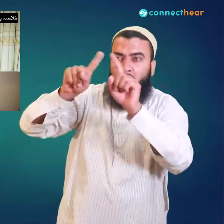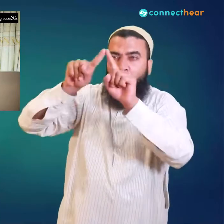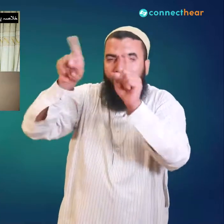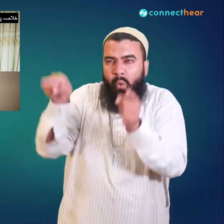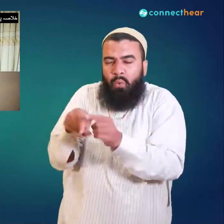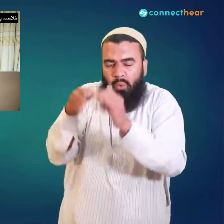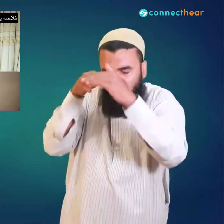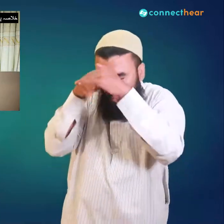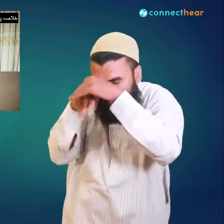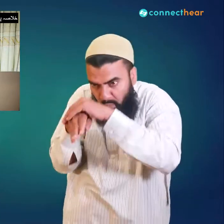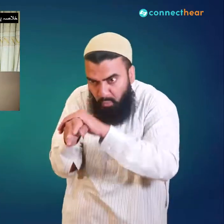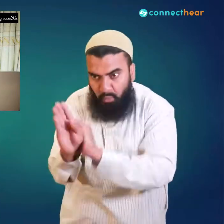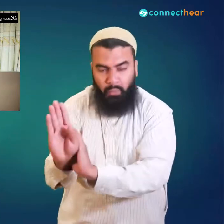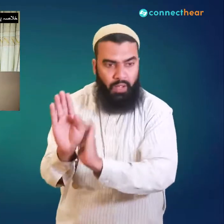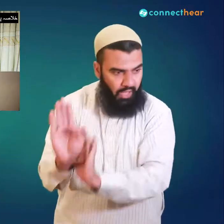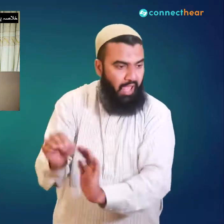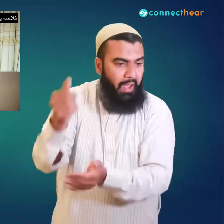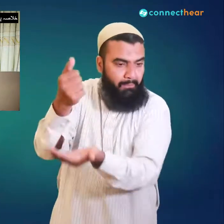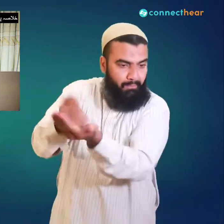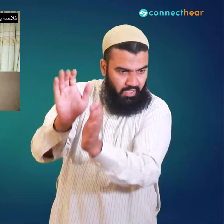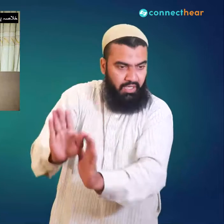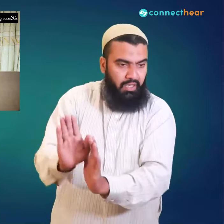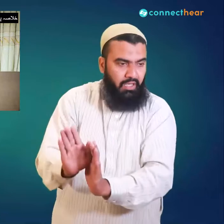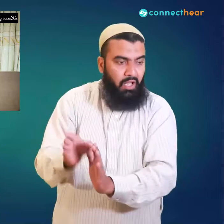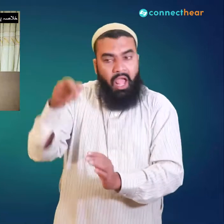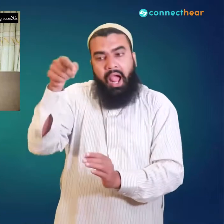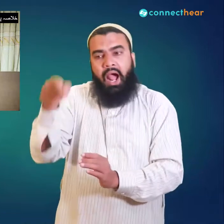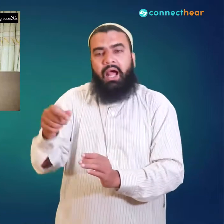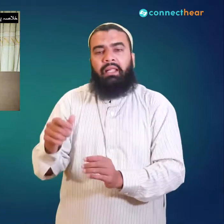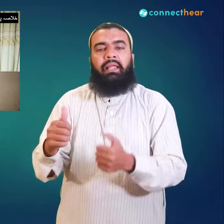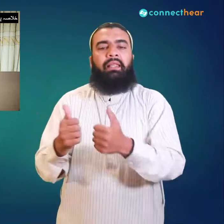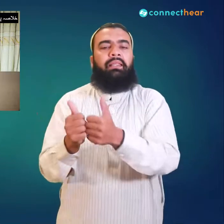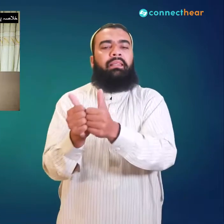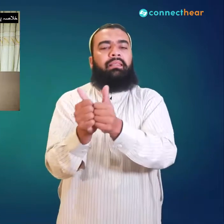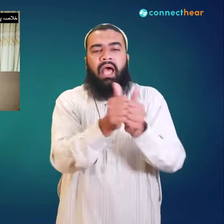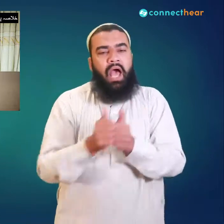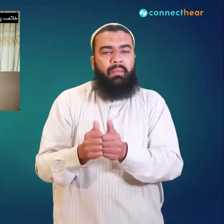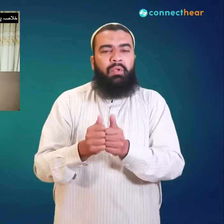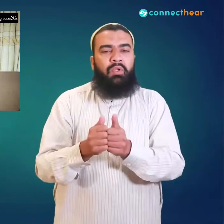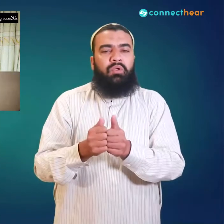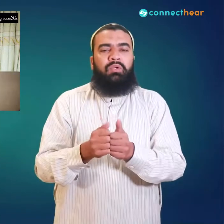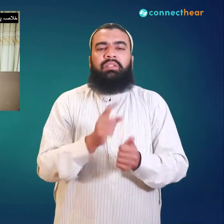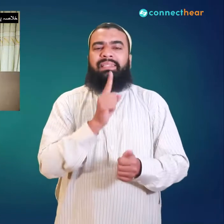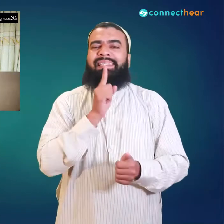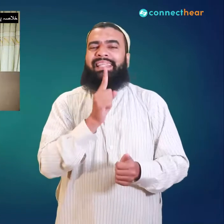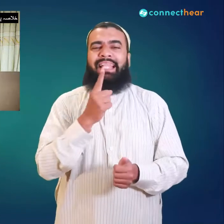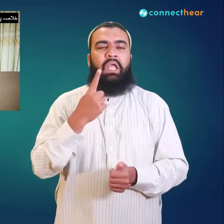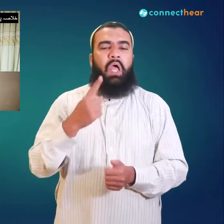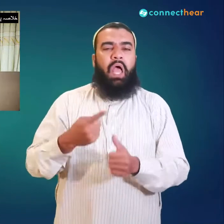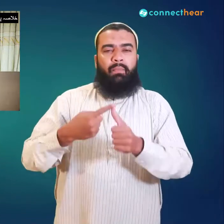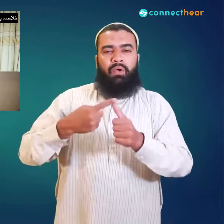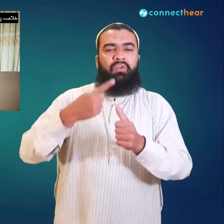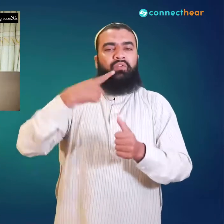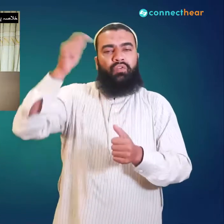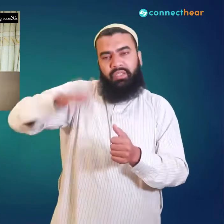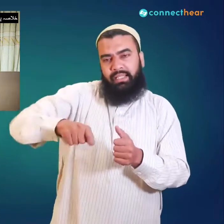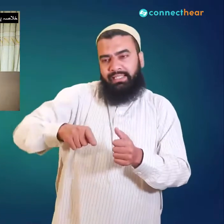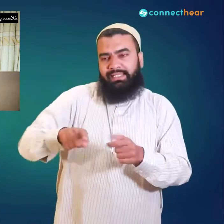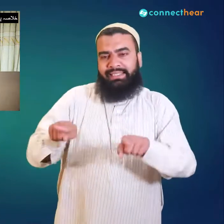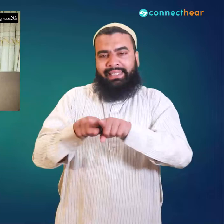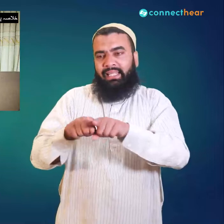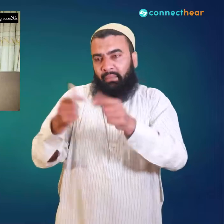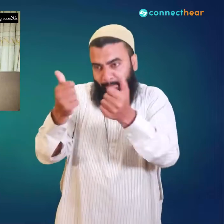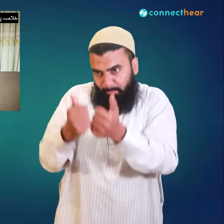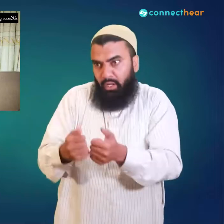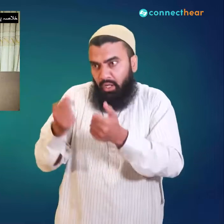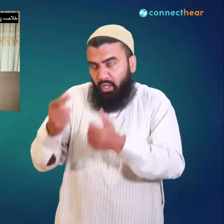دشمنوں سے خوف کر رہے تھے۔ حضرت ابوبکر صدیق رضی اللہ تعالی عنہ کے دل میں یہ خوف تھا، تو آپ صلی اللہ علیہ وسلم